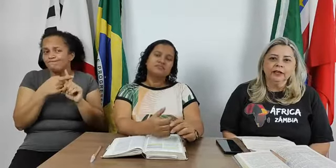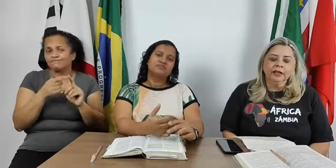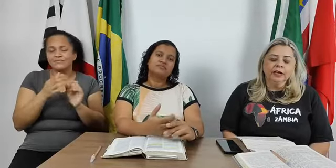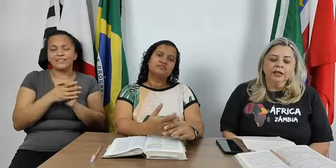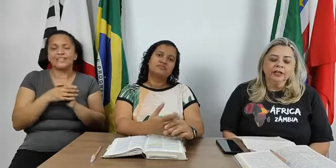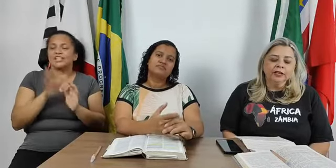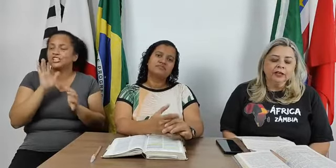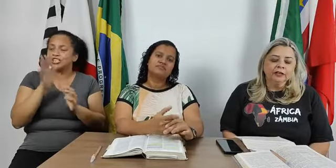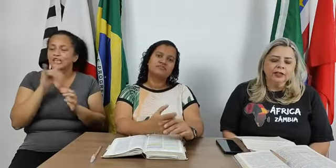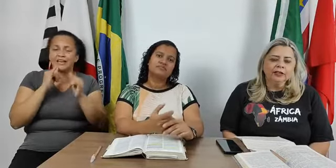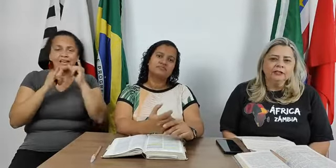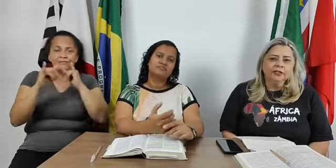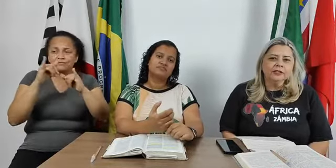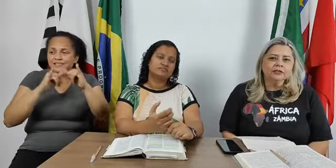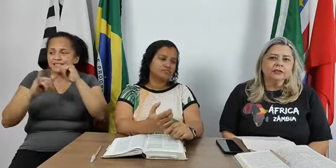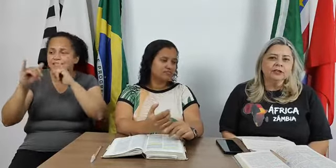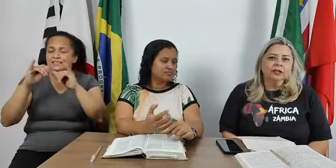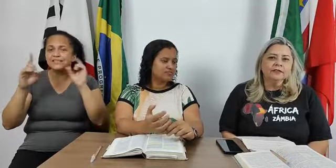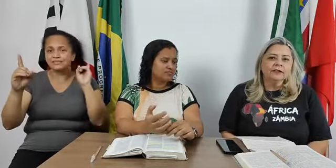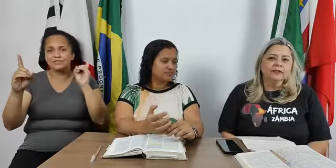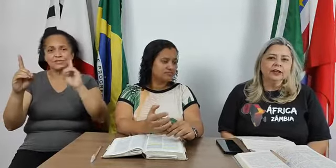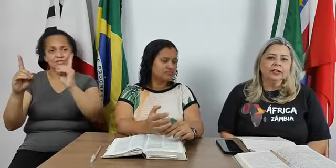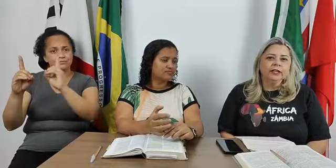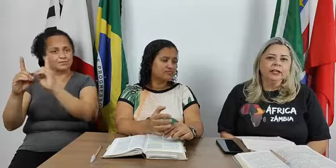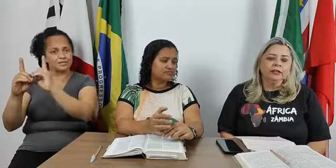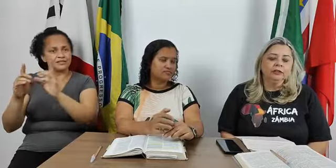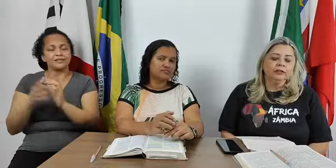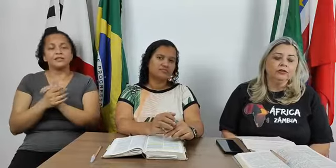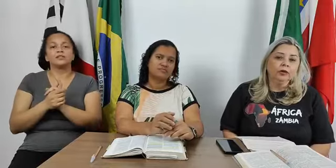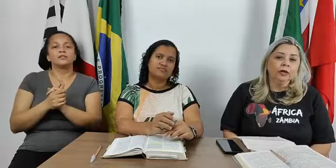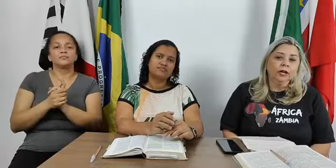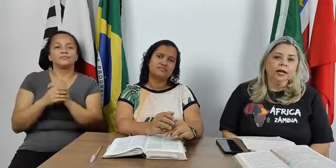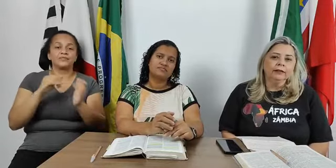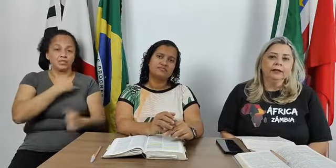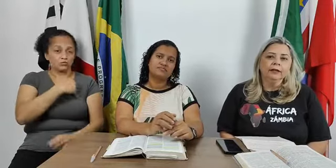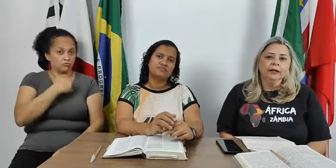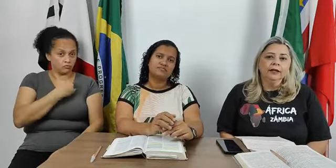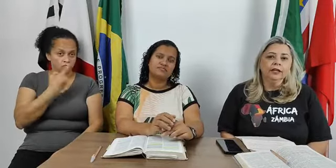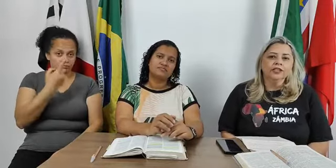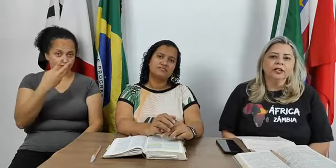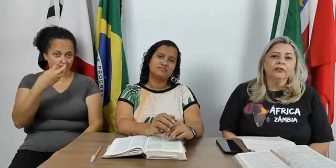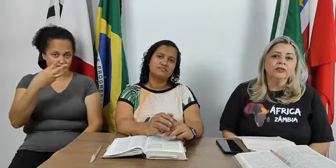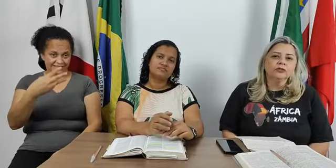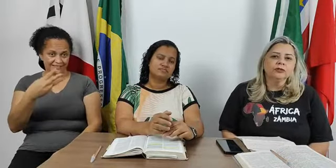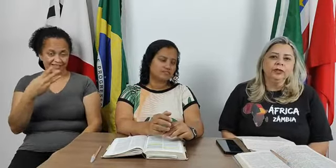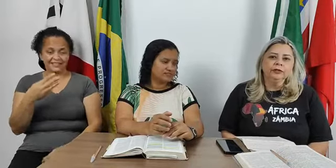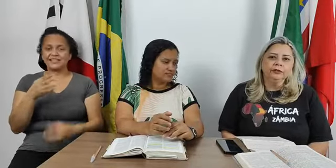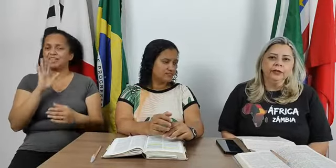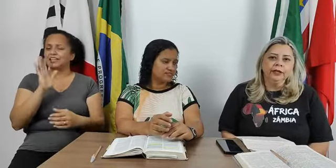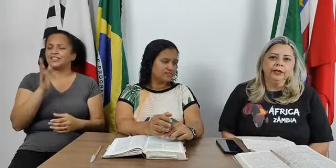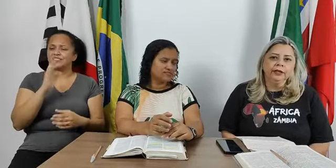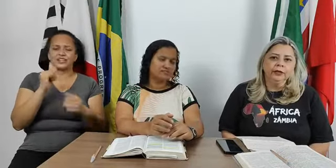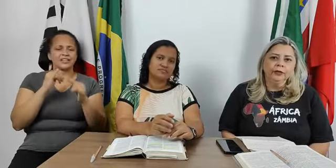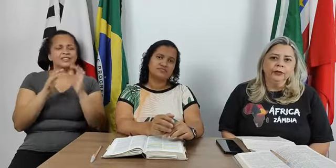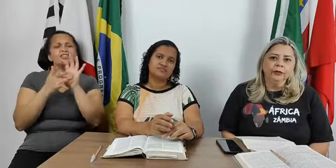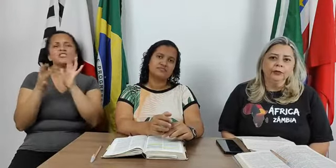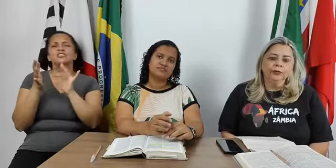né? Ele já está, desde o versículo 13, você vê ali que em João relata que ele já estava instruindo,